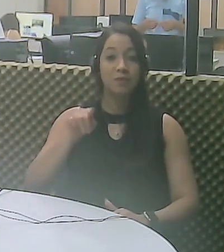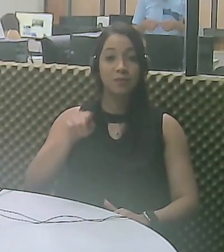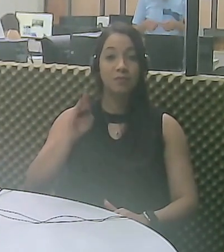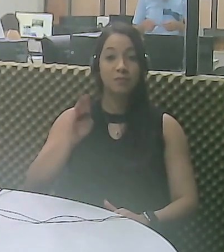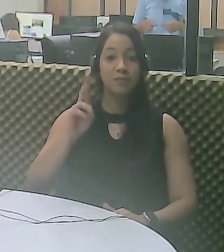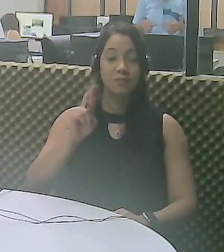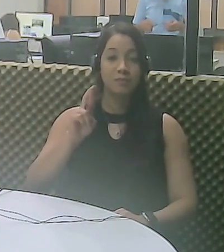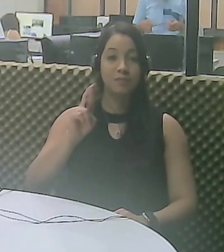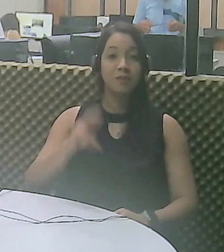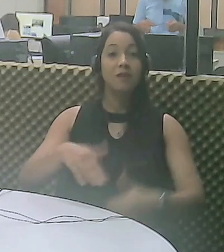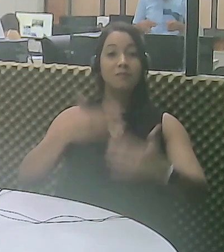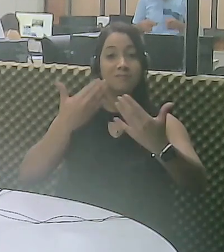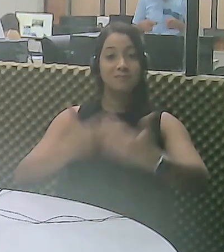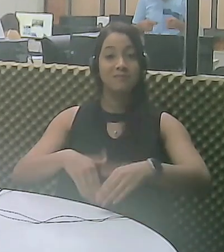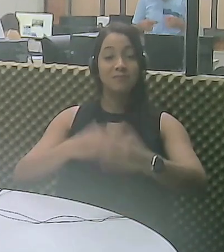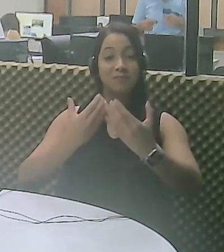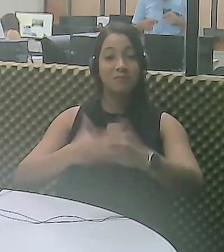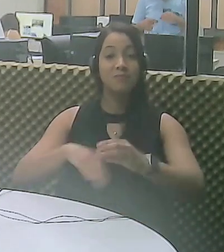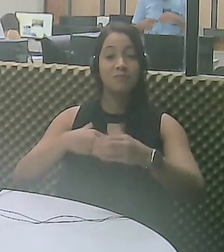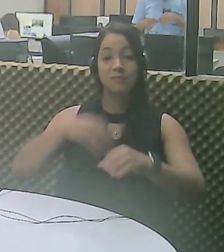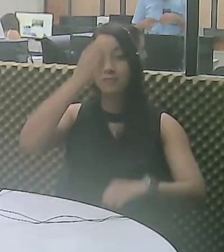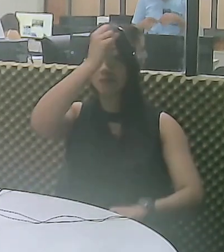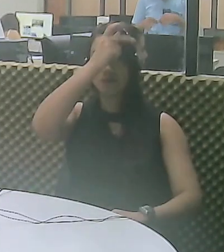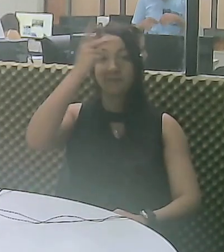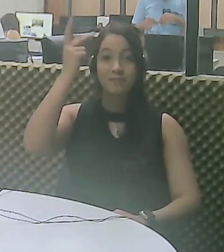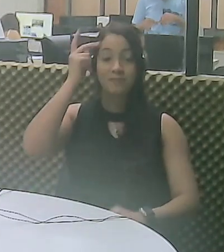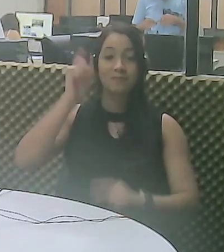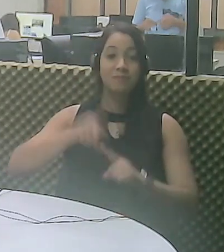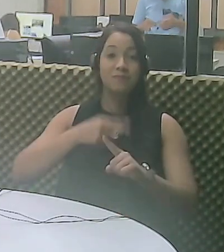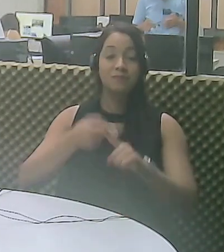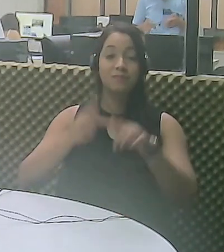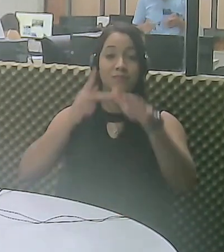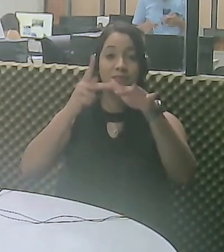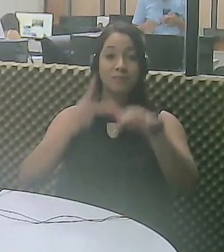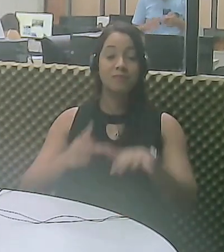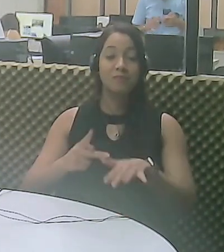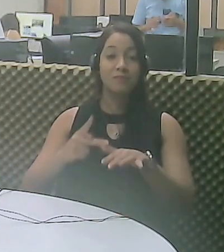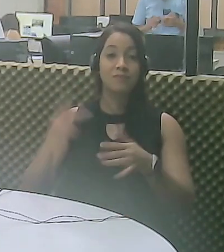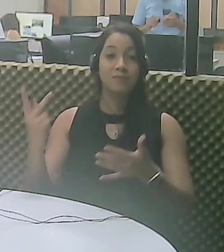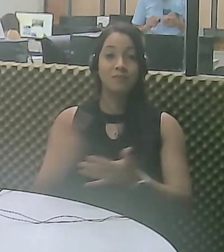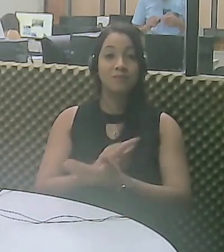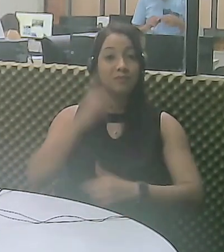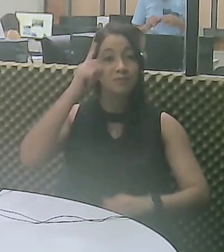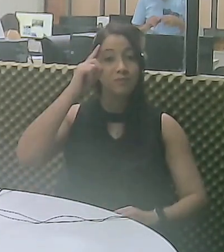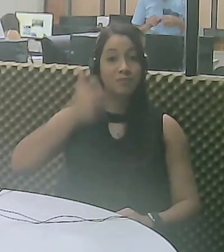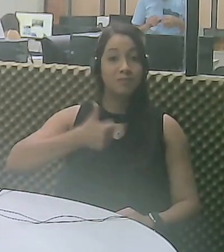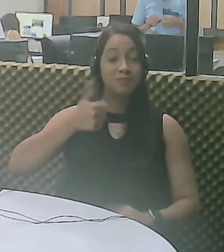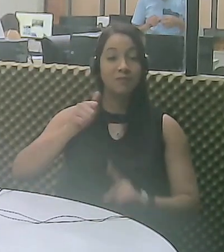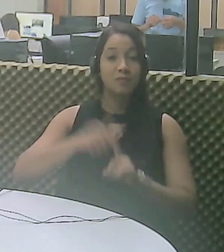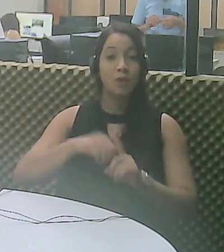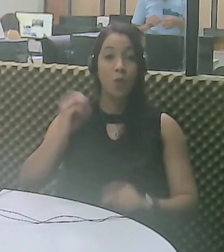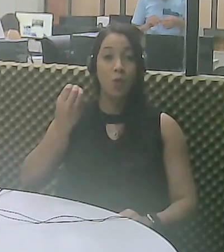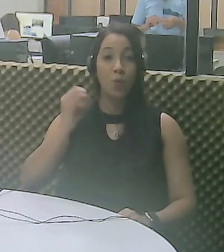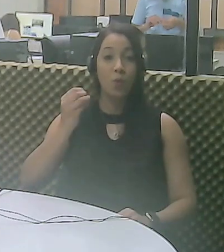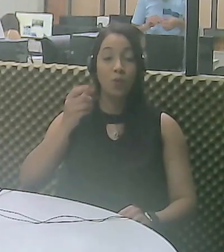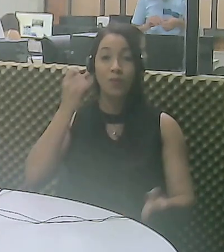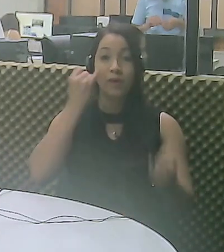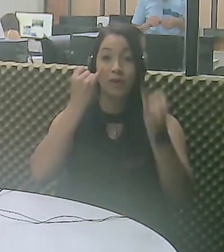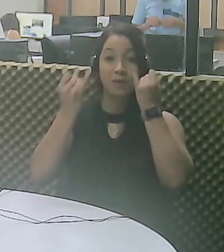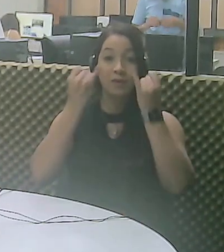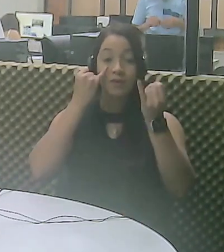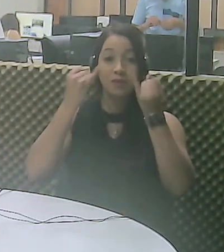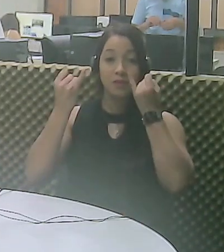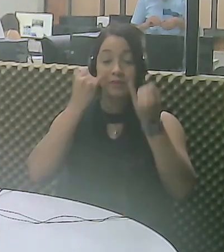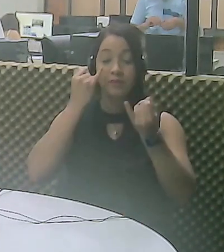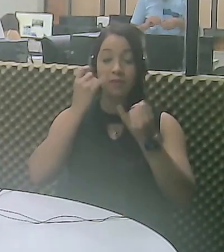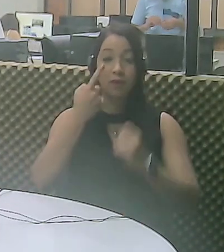gestãodeconcursos.com.br. As provas dos concursos da Prefeitura e da ProdaUB serão aplicadas no dia 1º de outubro. Mais informações